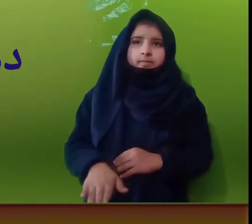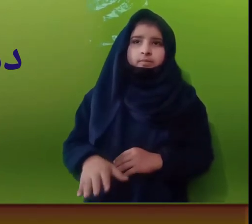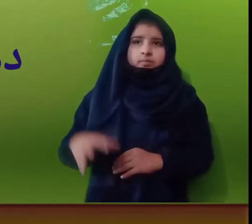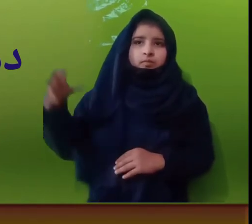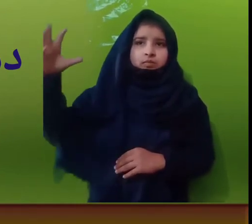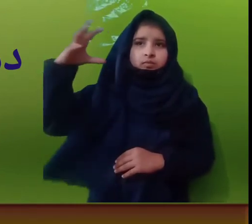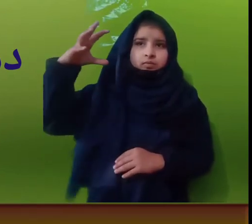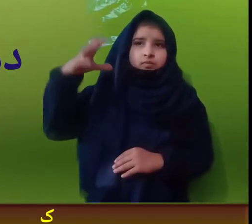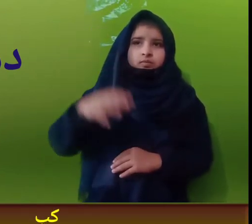धूप।